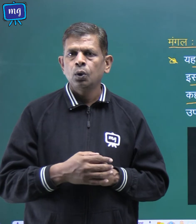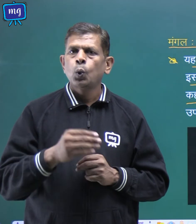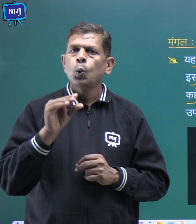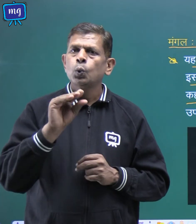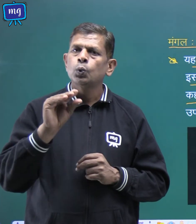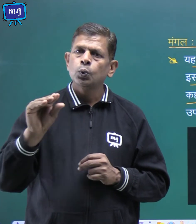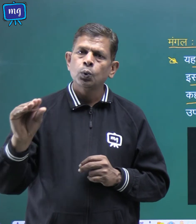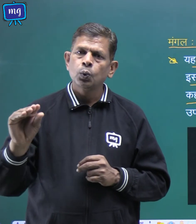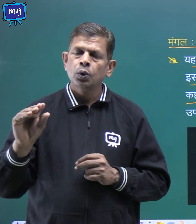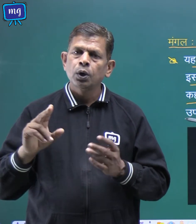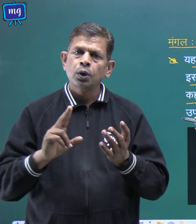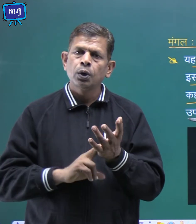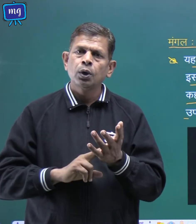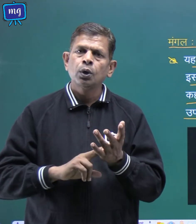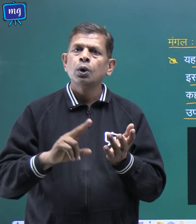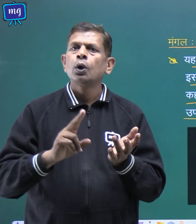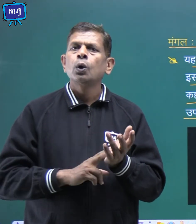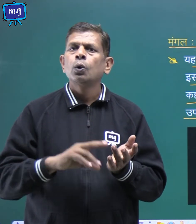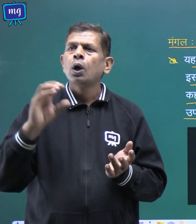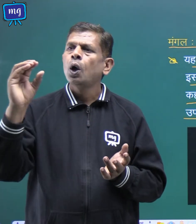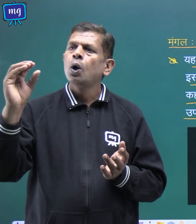छोटे प्राकृतिक उपग्रह हैं।